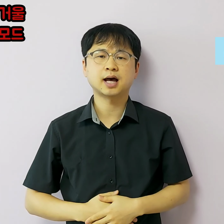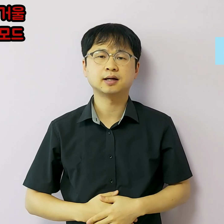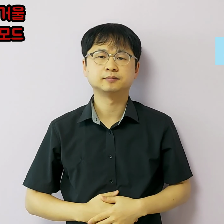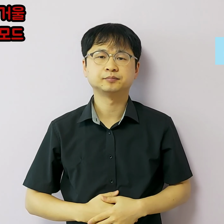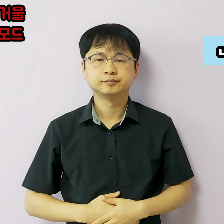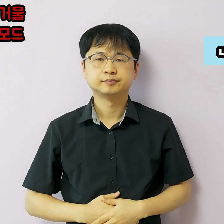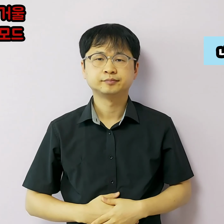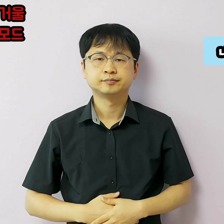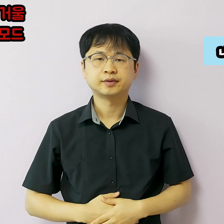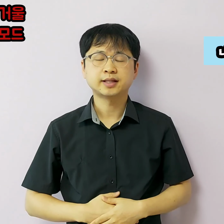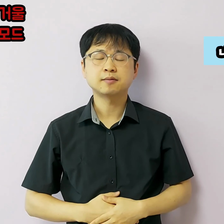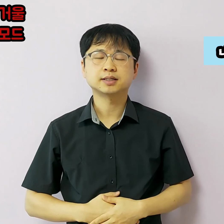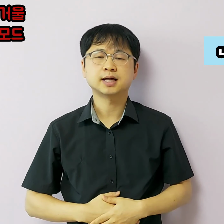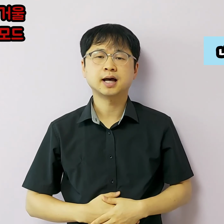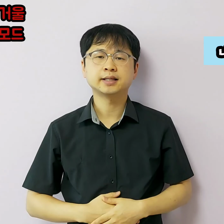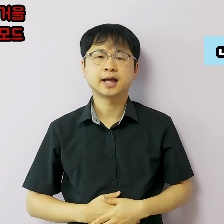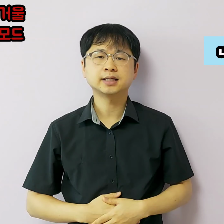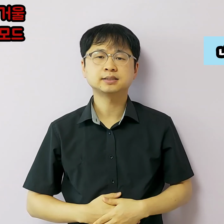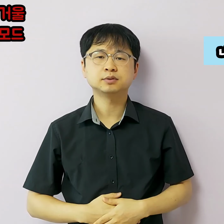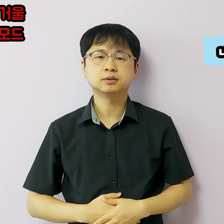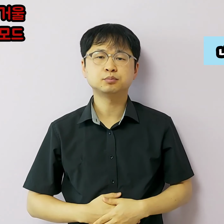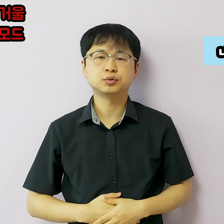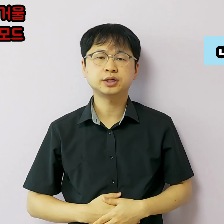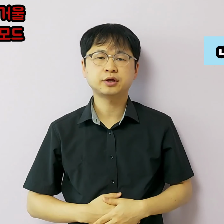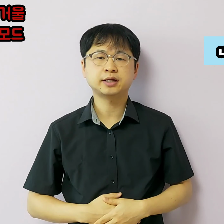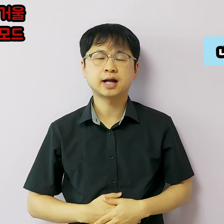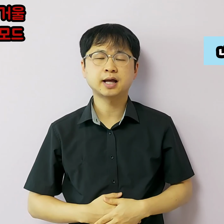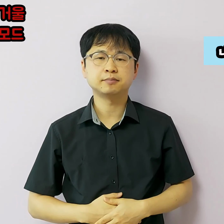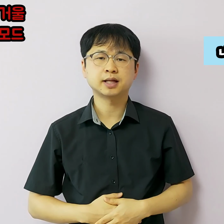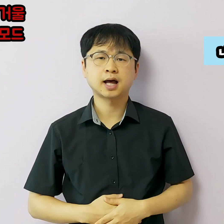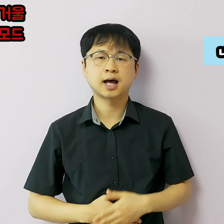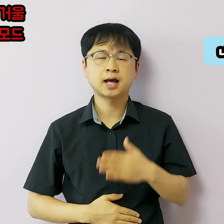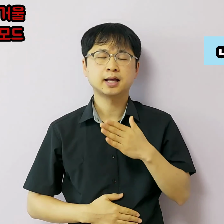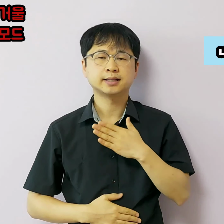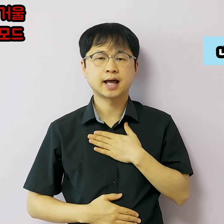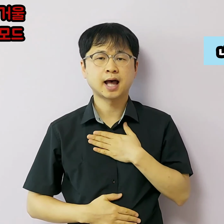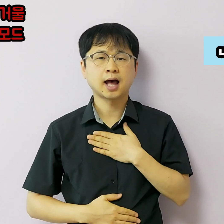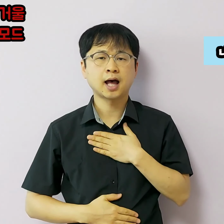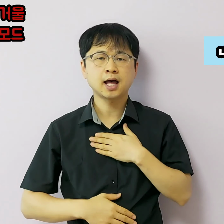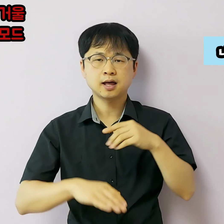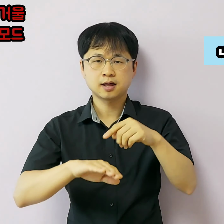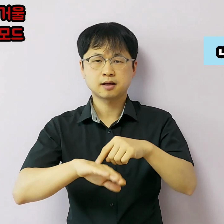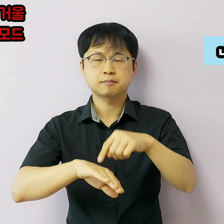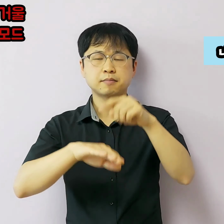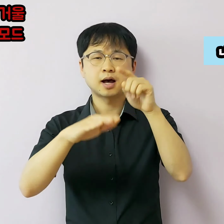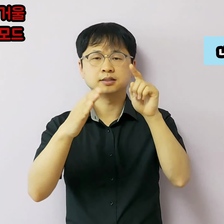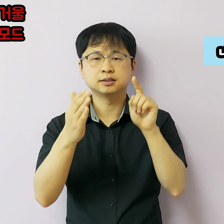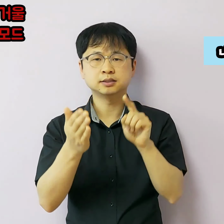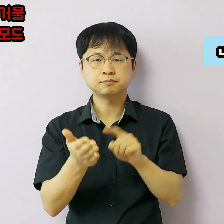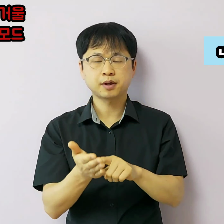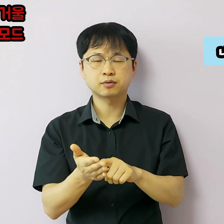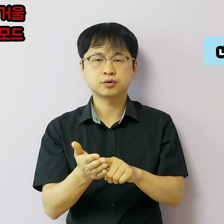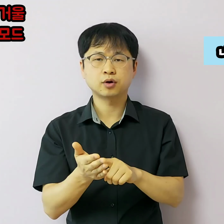표현하였습니다. 네, 다음 가사, 내 가슴은 불이 되리라 입니다. 나, 마음